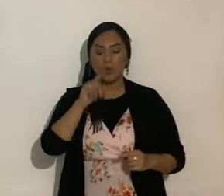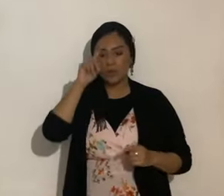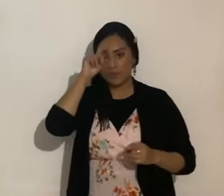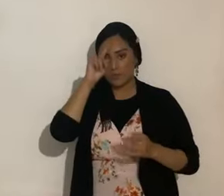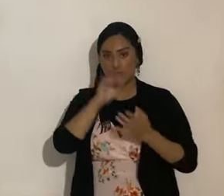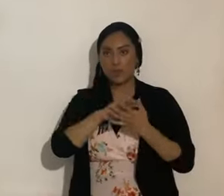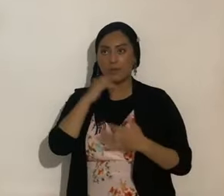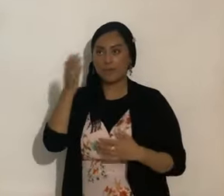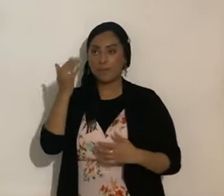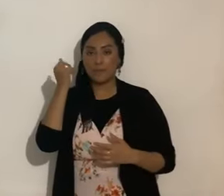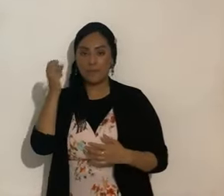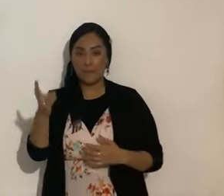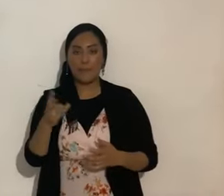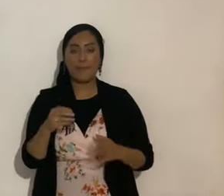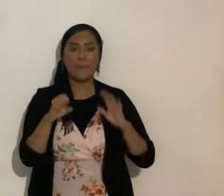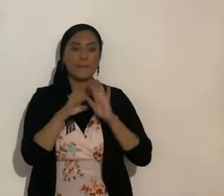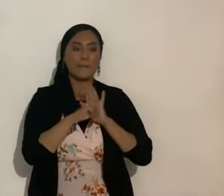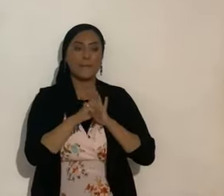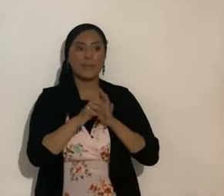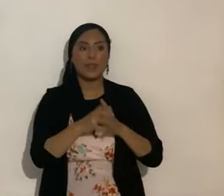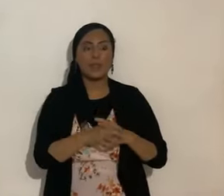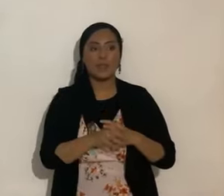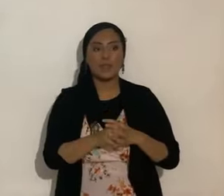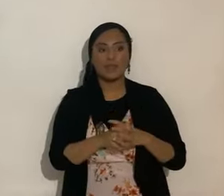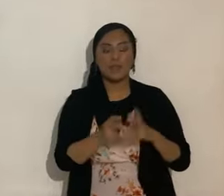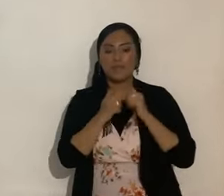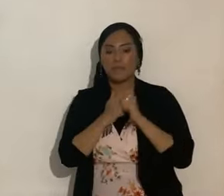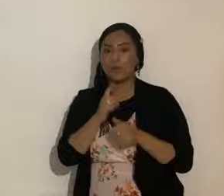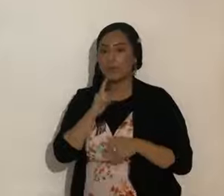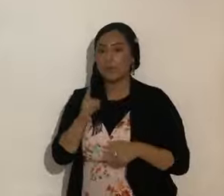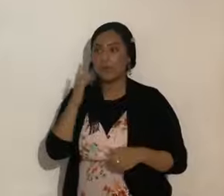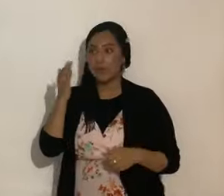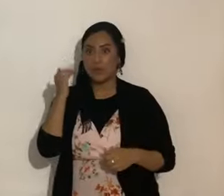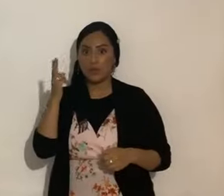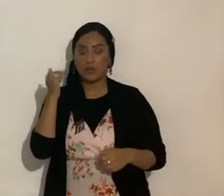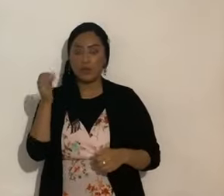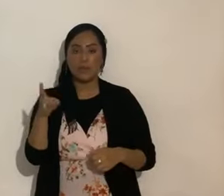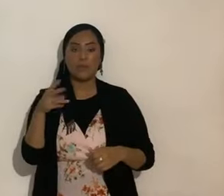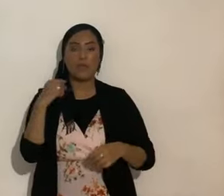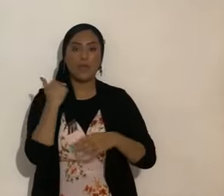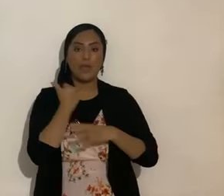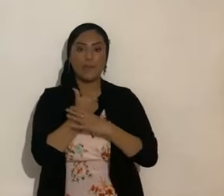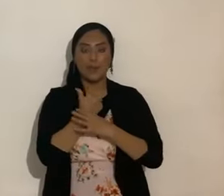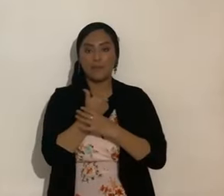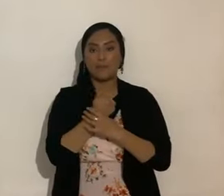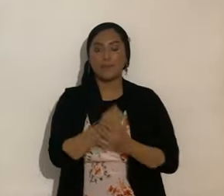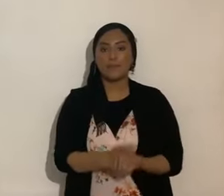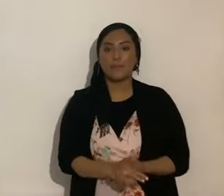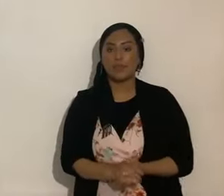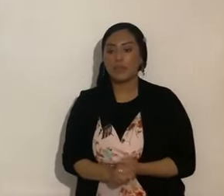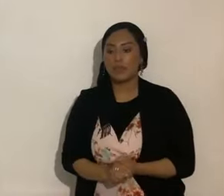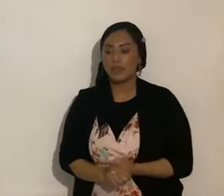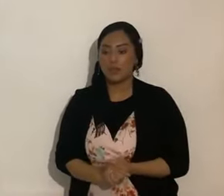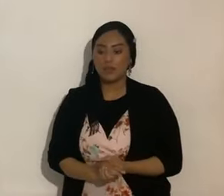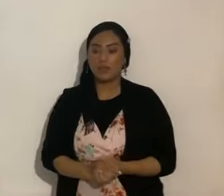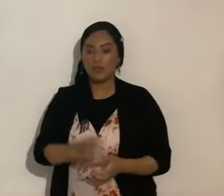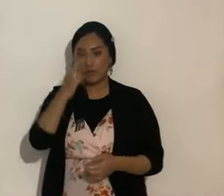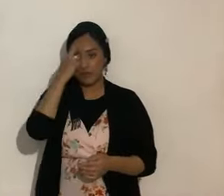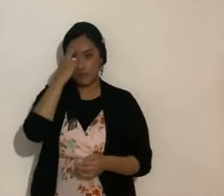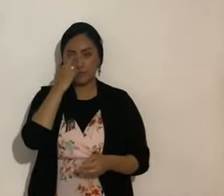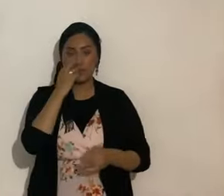mesiánico, un ejemplo de cómo seguir realmente a Yahweh, Yahshua, Abraham. Abraham. Entonces, en